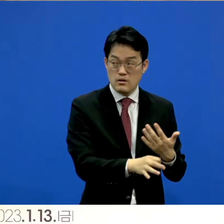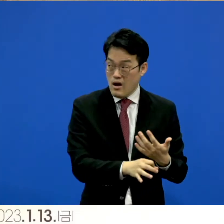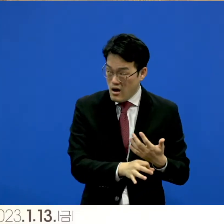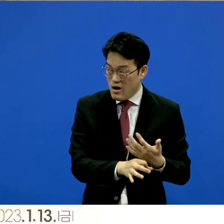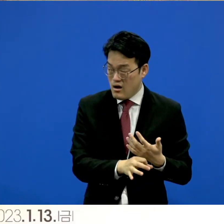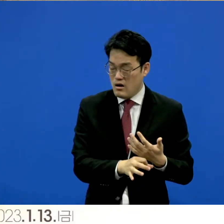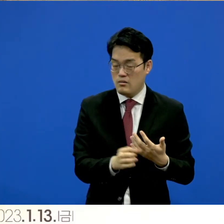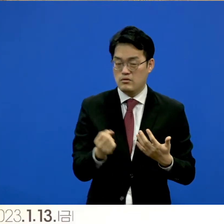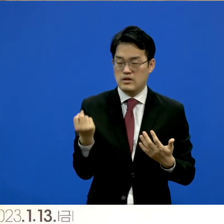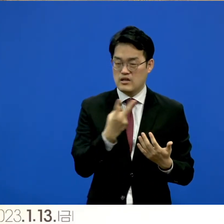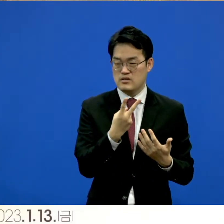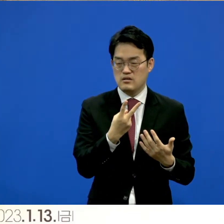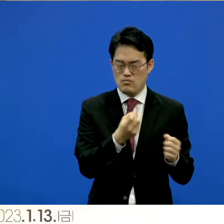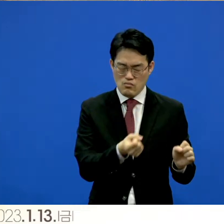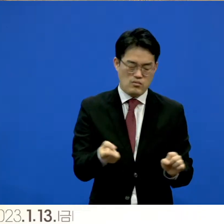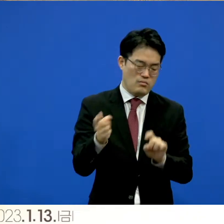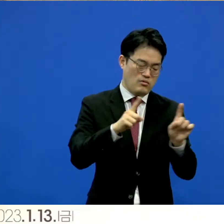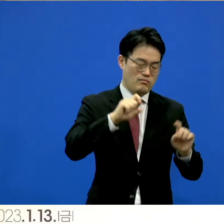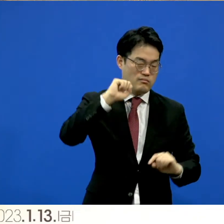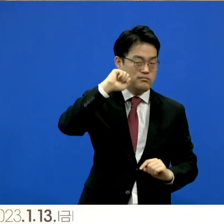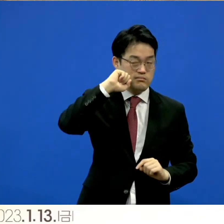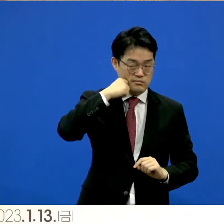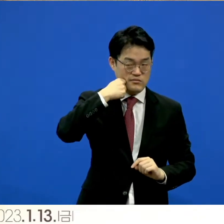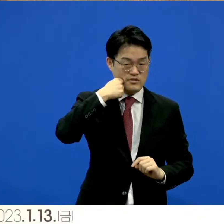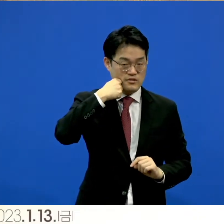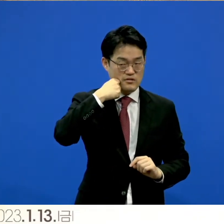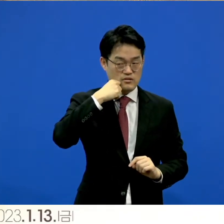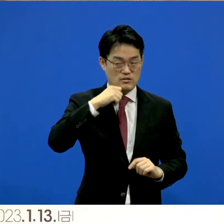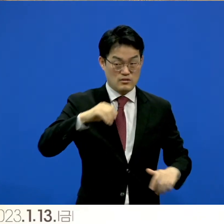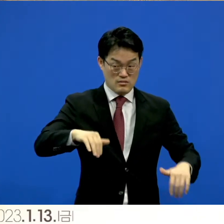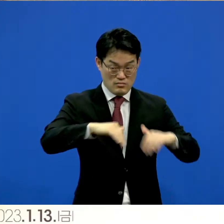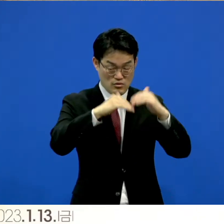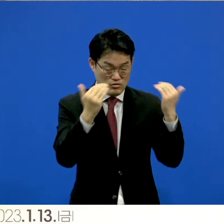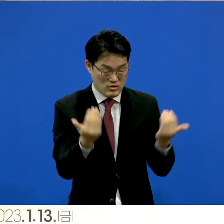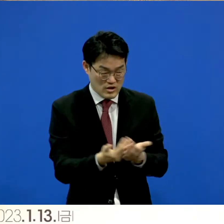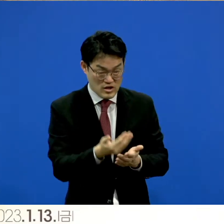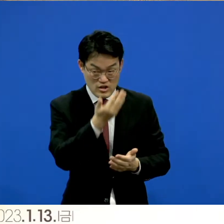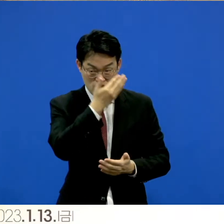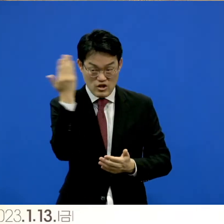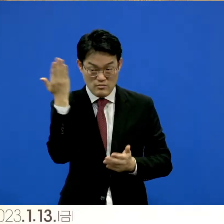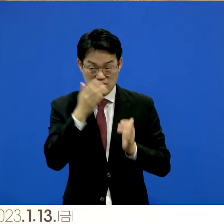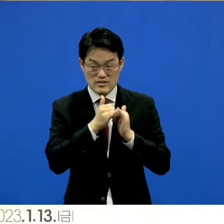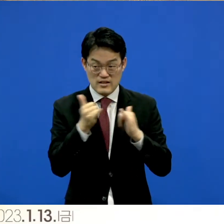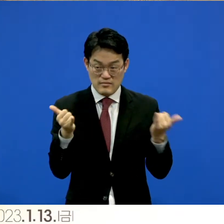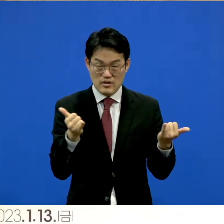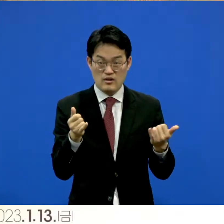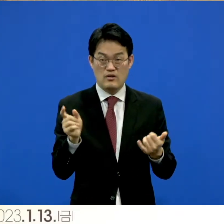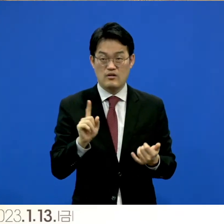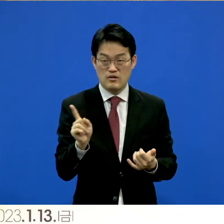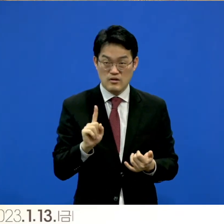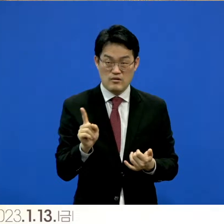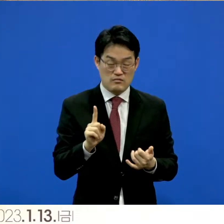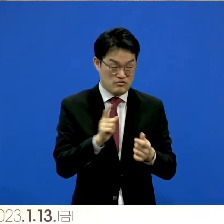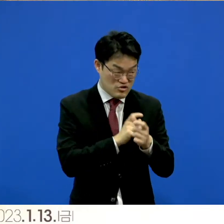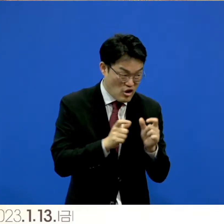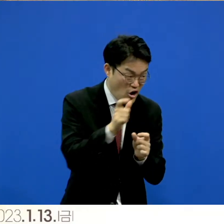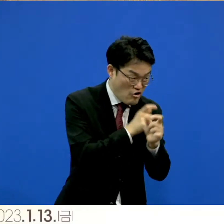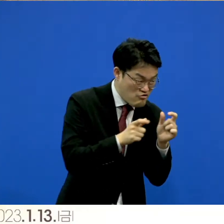없습니다. 그래서 모두가 죽어도 인싸가 되려고, 젊은이들 말입니다. 인사이드.